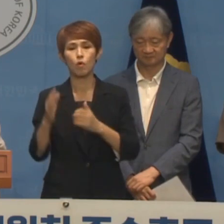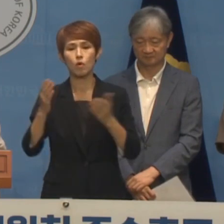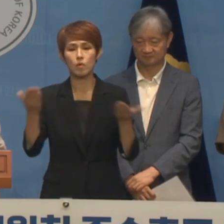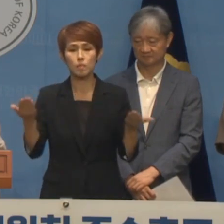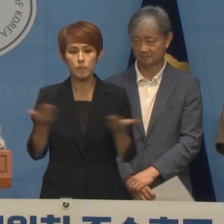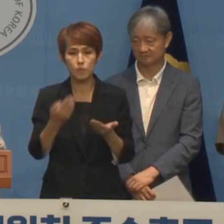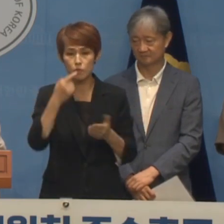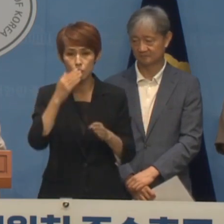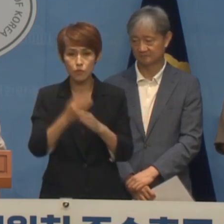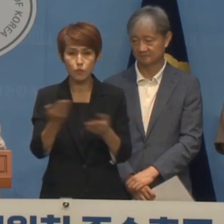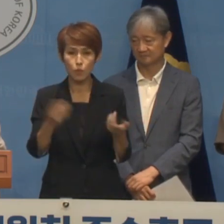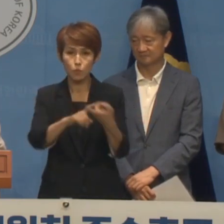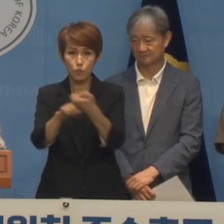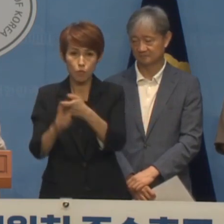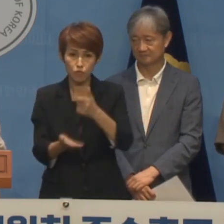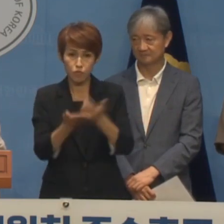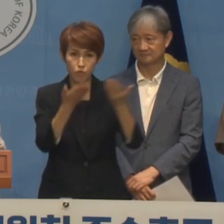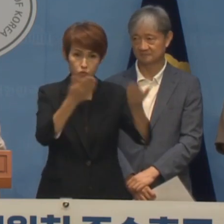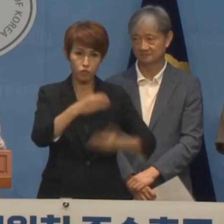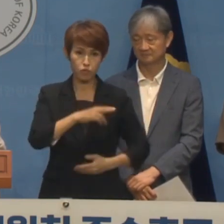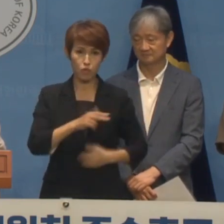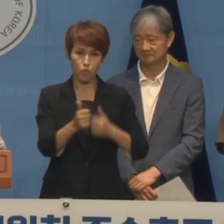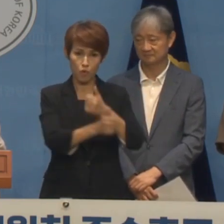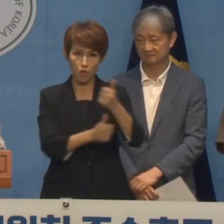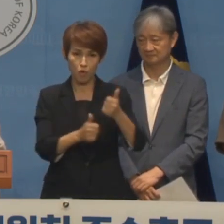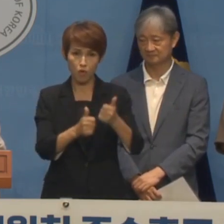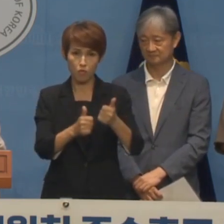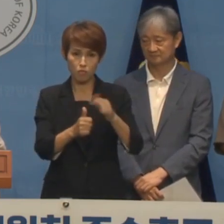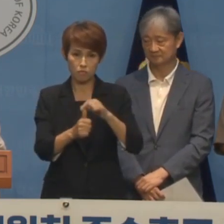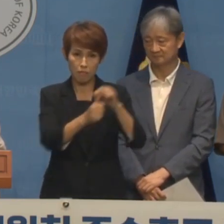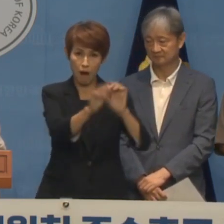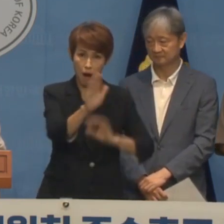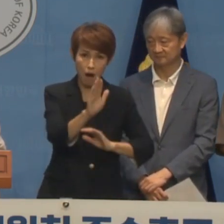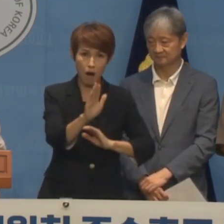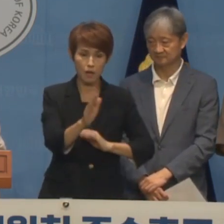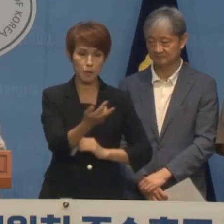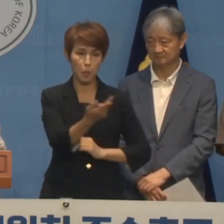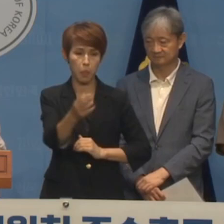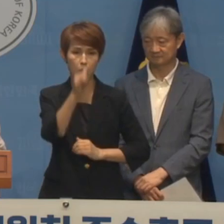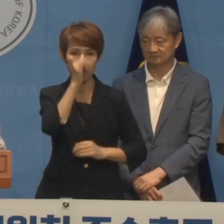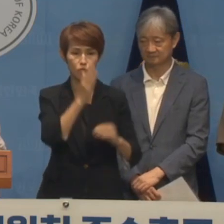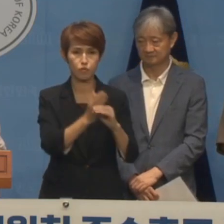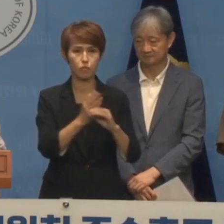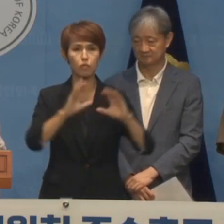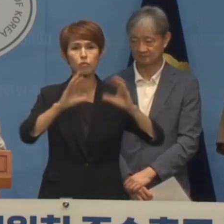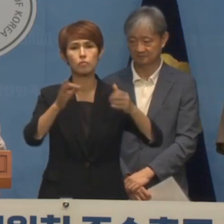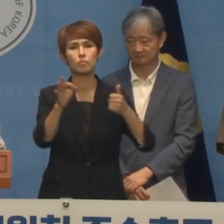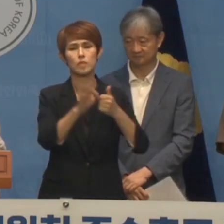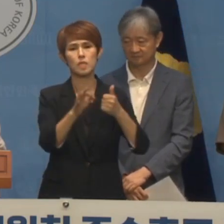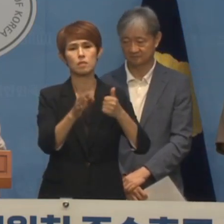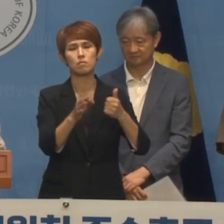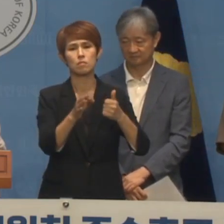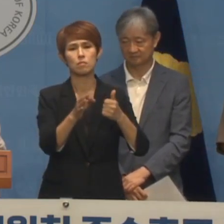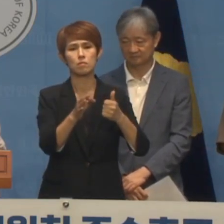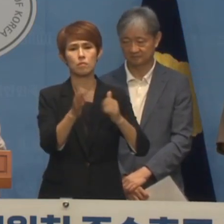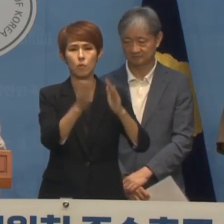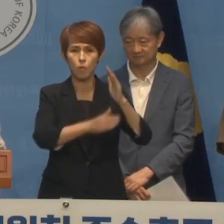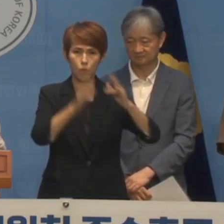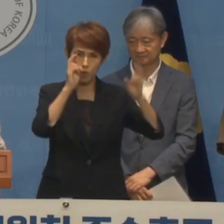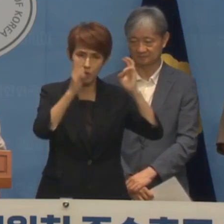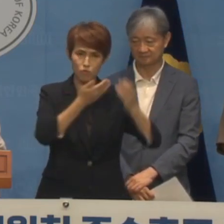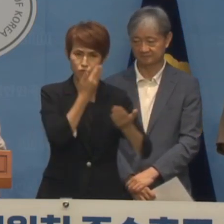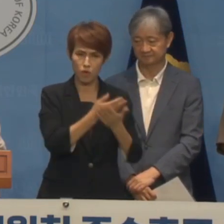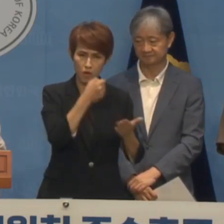위촉하지 않고 지금까지 공석으로 운영하고 있습니다. 이는 국민연금의 중요한 결정에